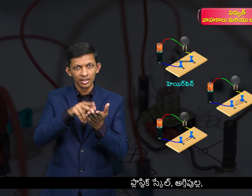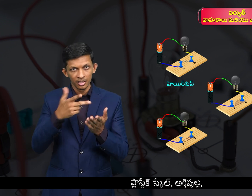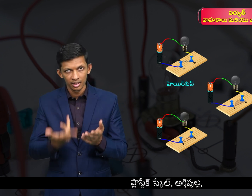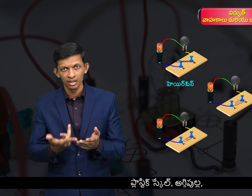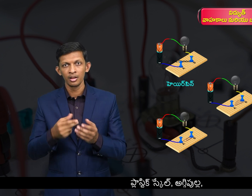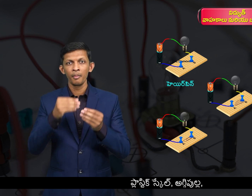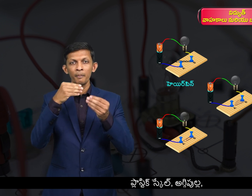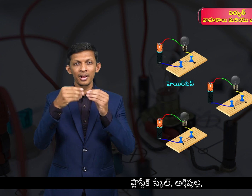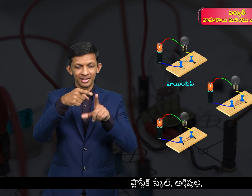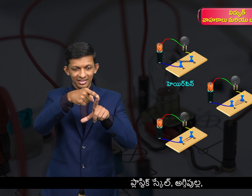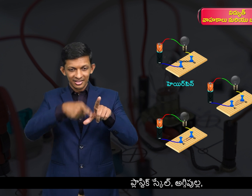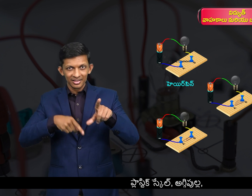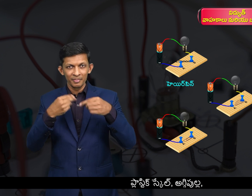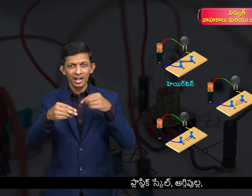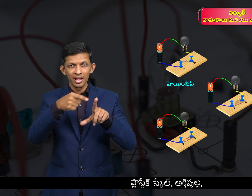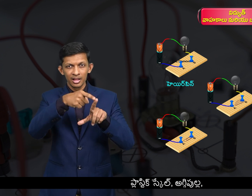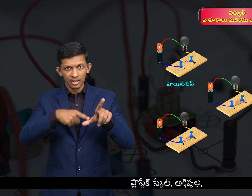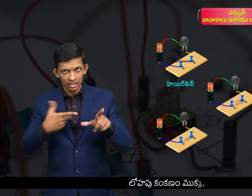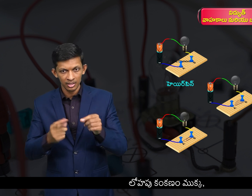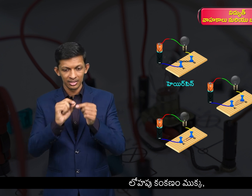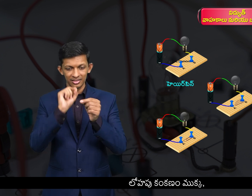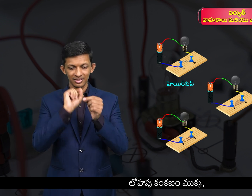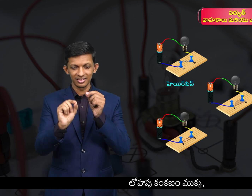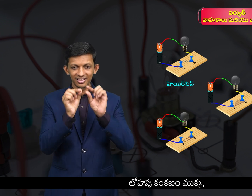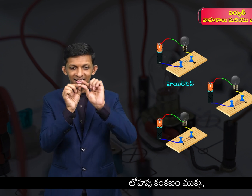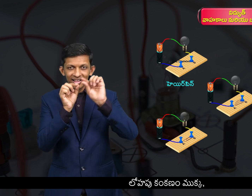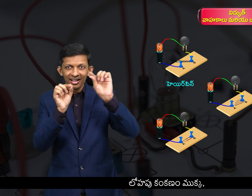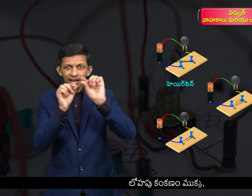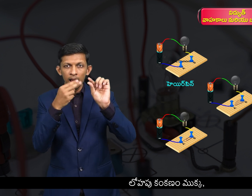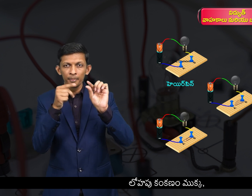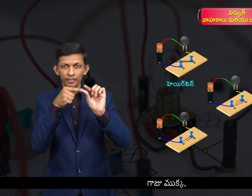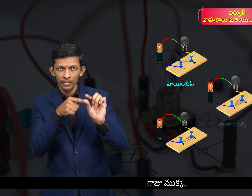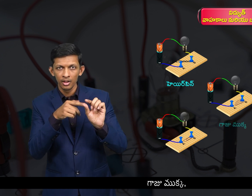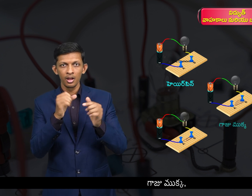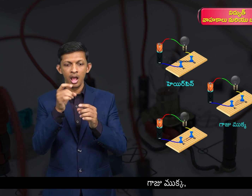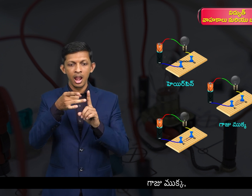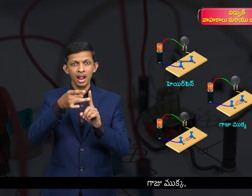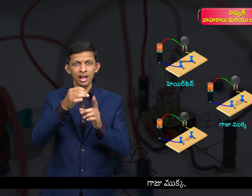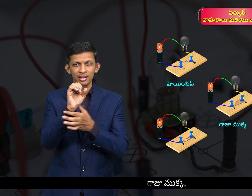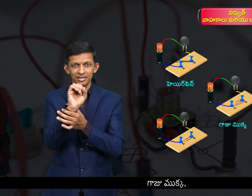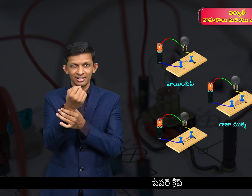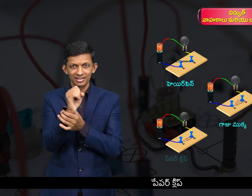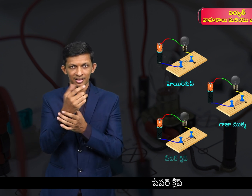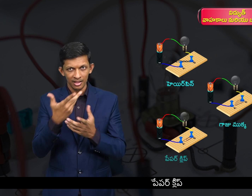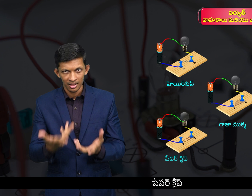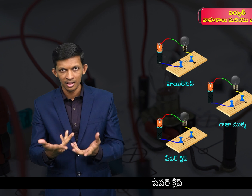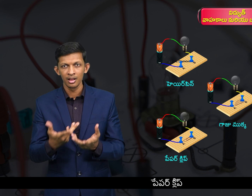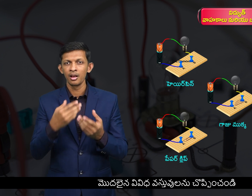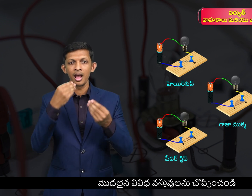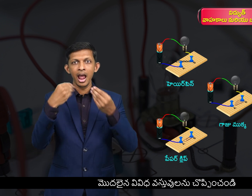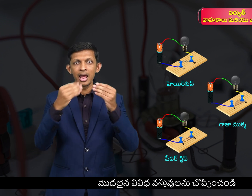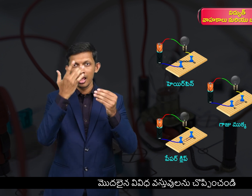ప్లాస్టిక్ స్కేల్, అగ్గిపుల్ల, లోహపు కంకణం ముక్క, గాజు ముక్క, పేపర్